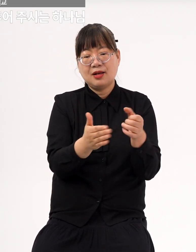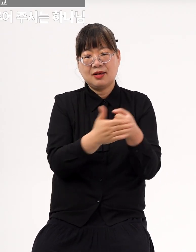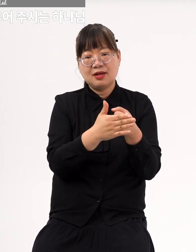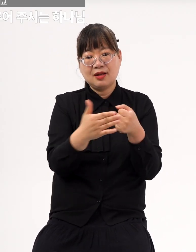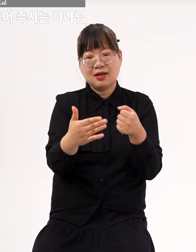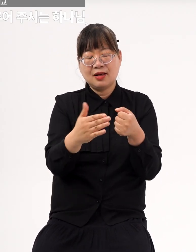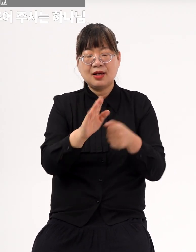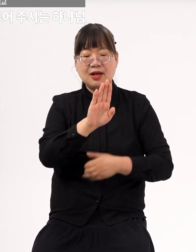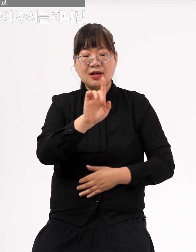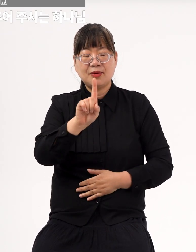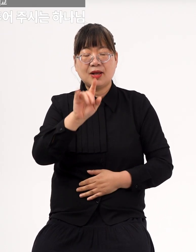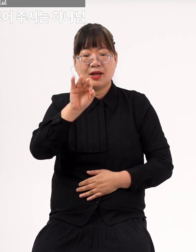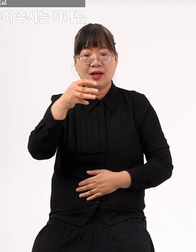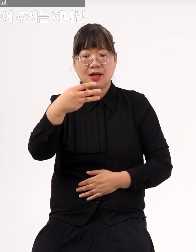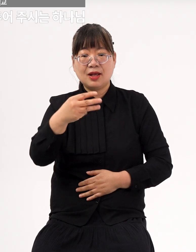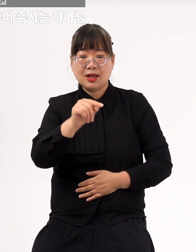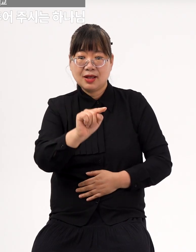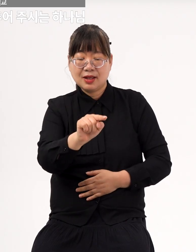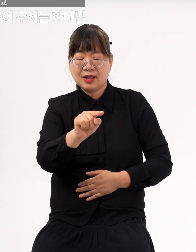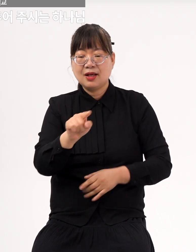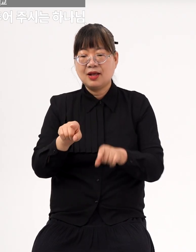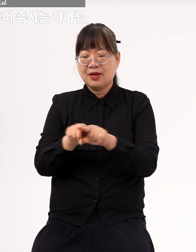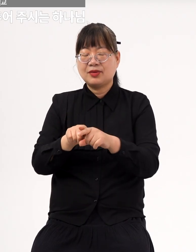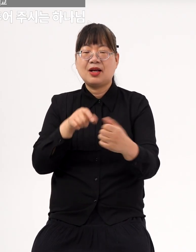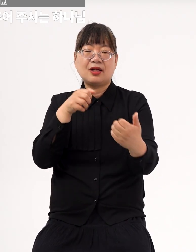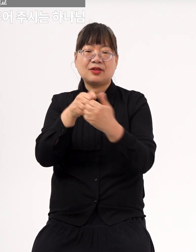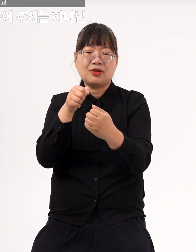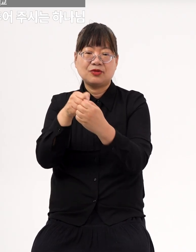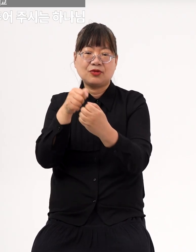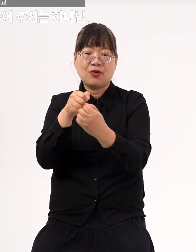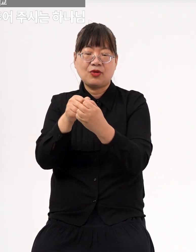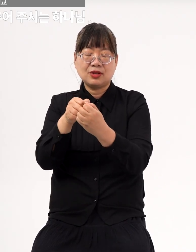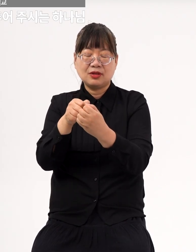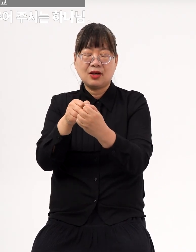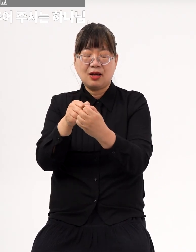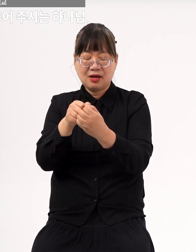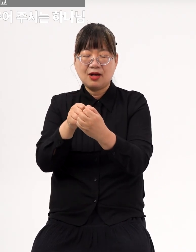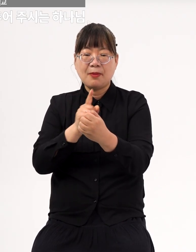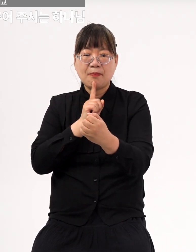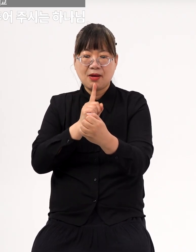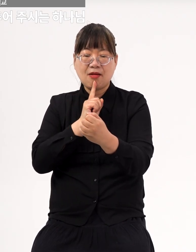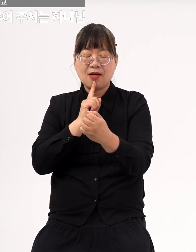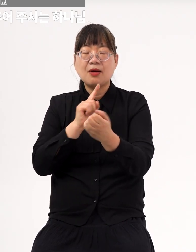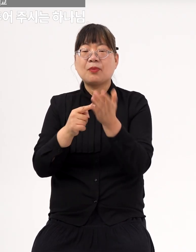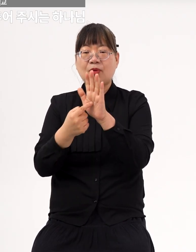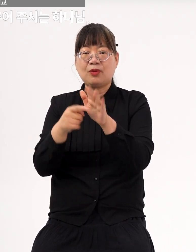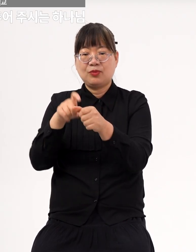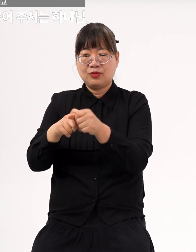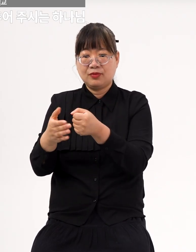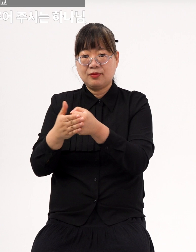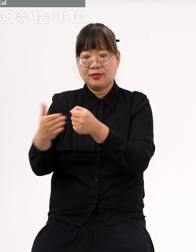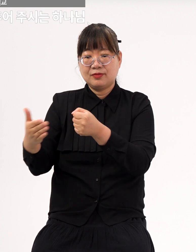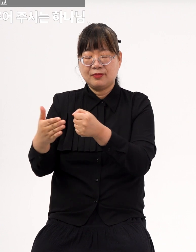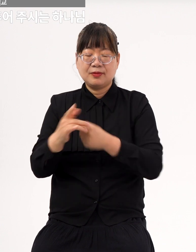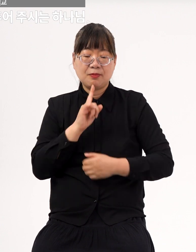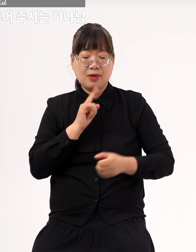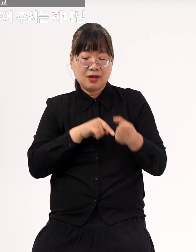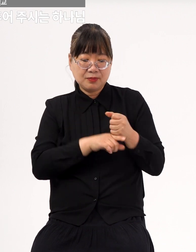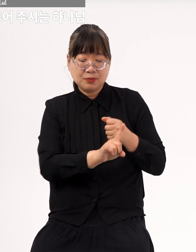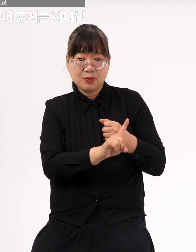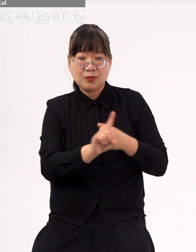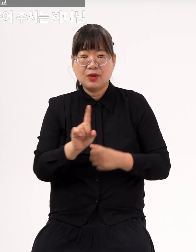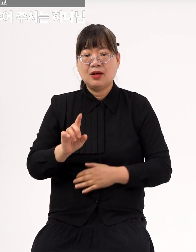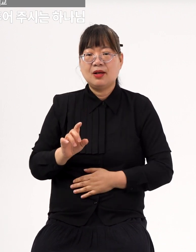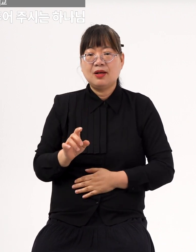파괴하였으므로 바알이 그와 더불어 다툴 것이라 함이었더라. 이 말은 기드온에게